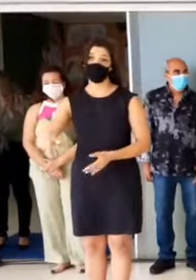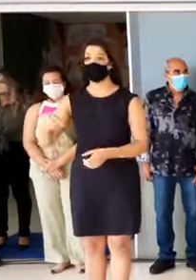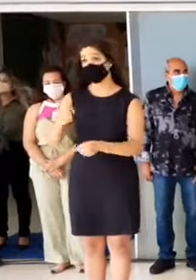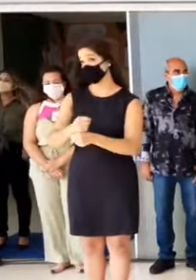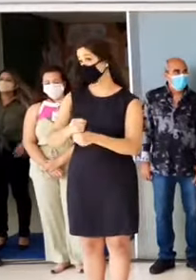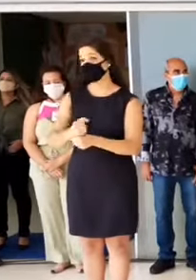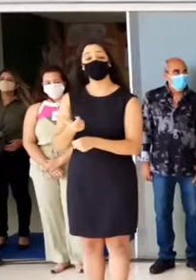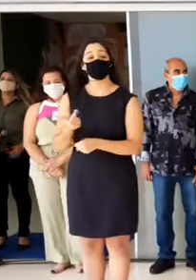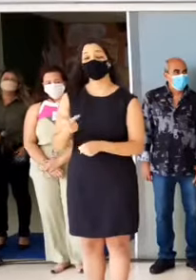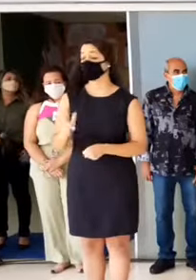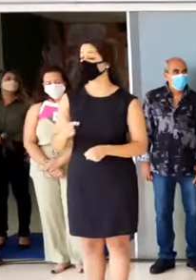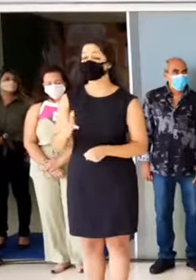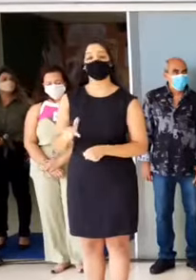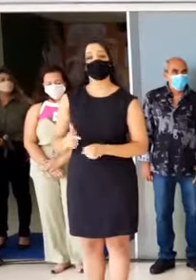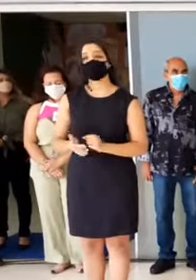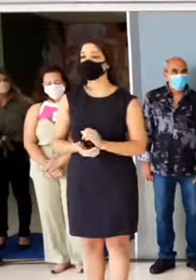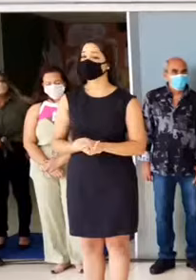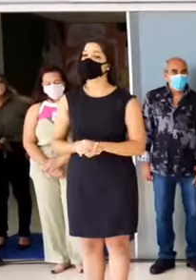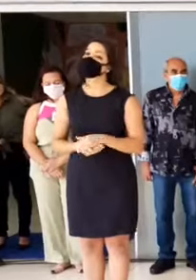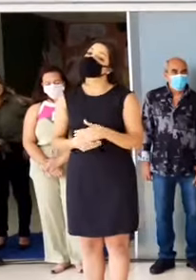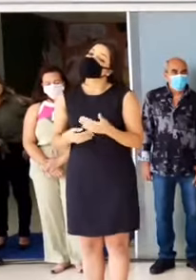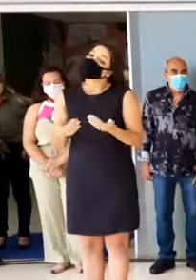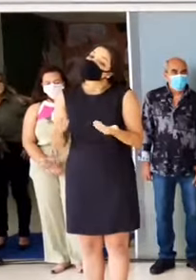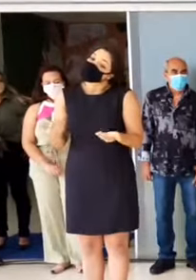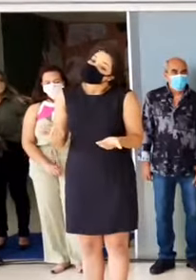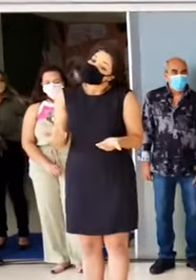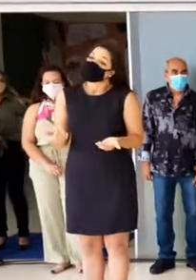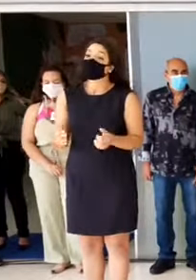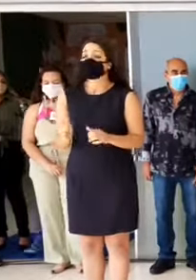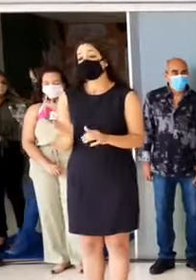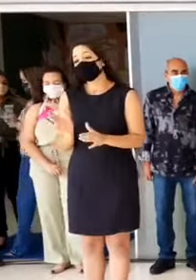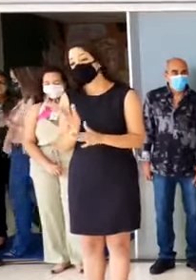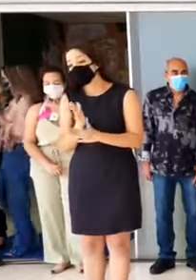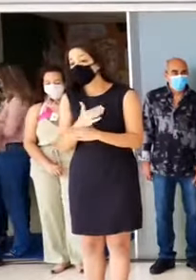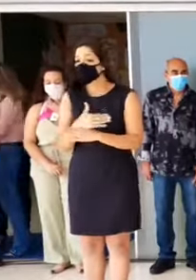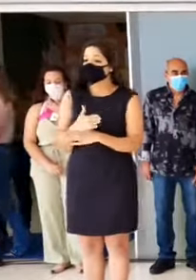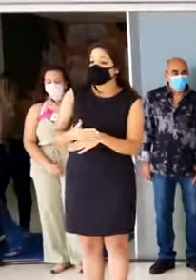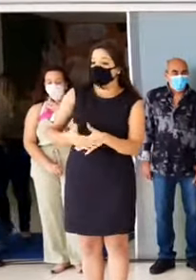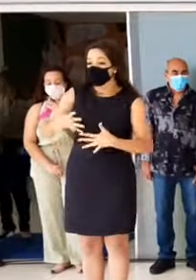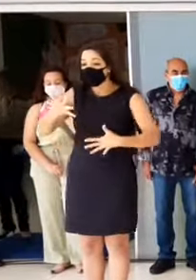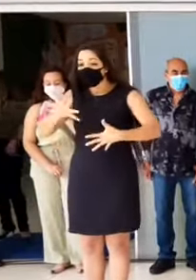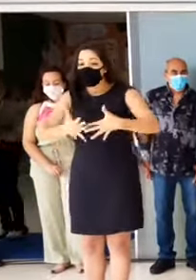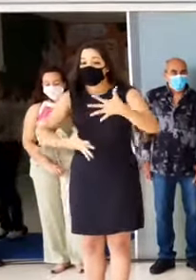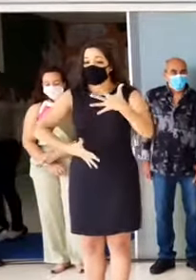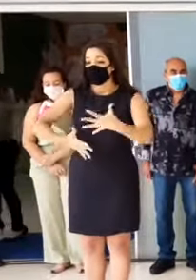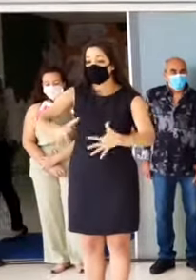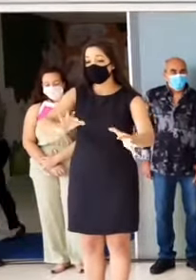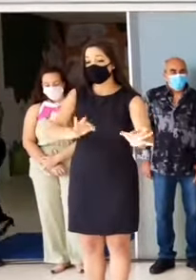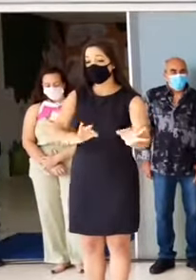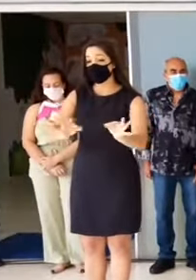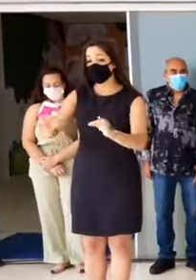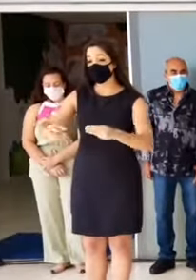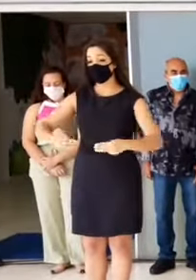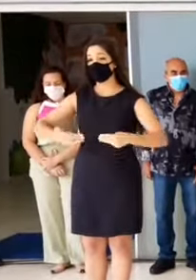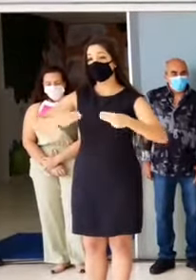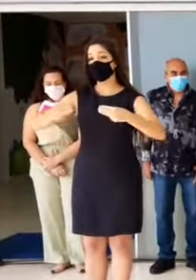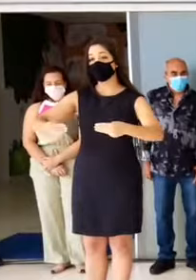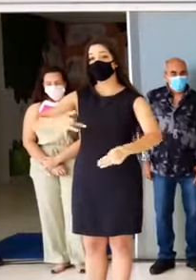ano. E isso fugia muito ao planejamento do Ministério da Saúde,